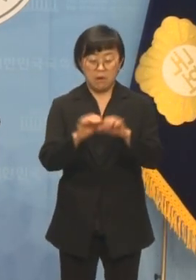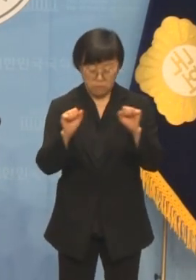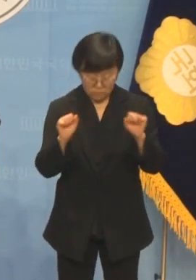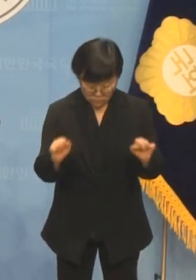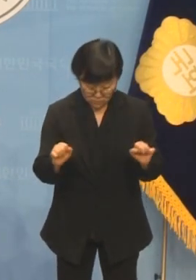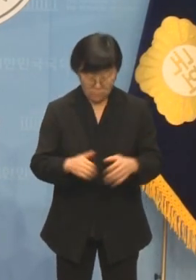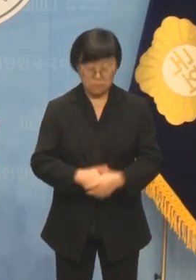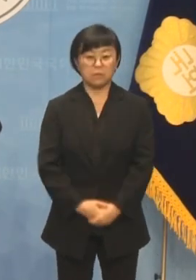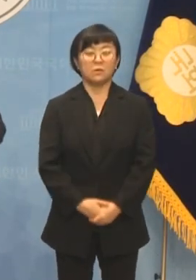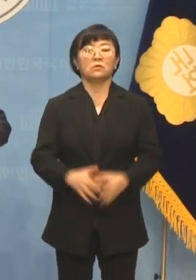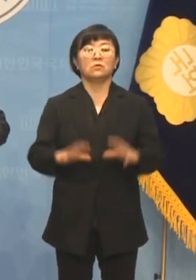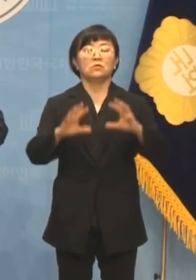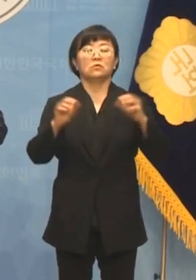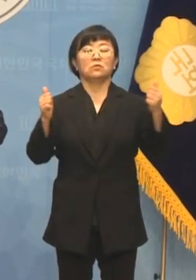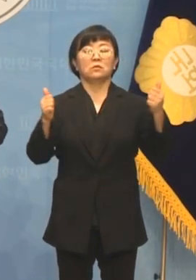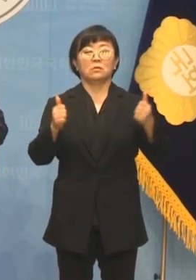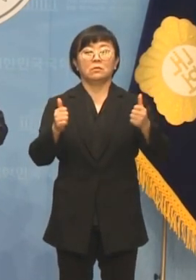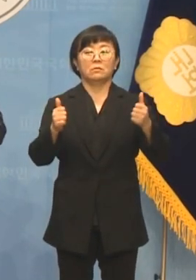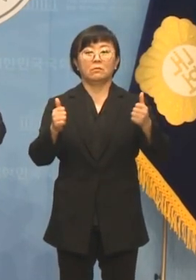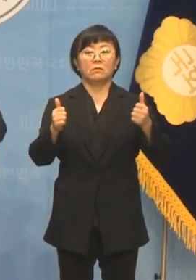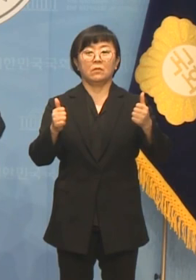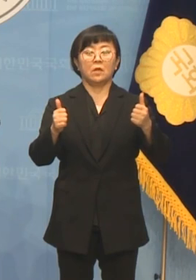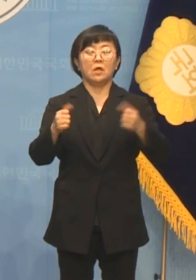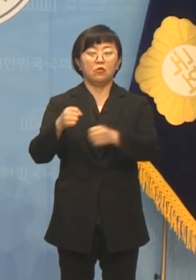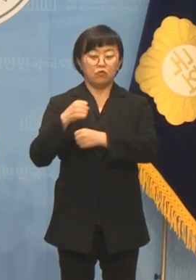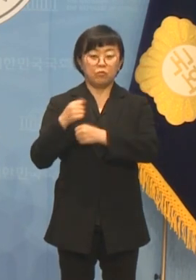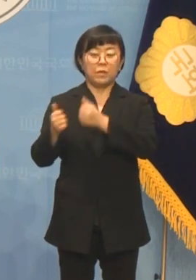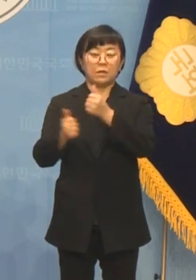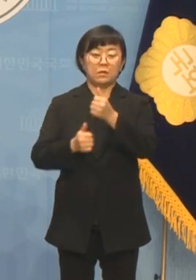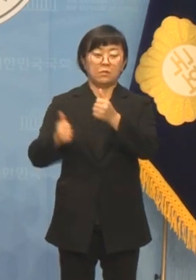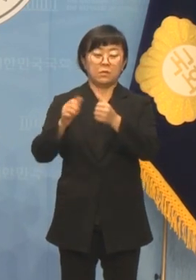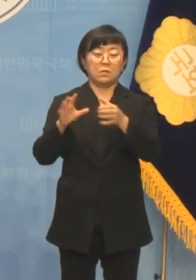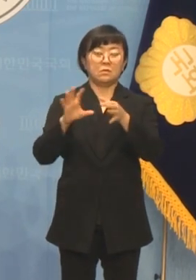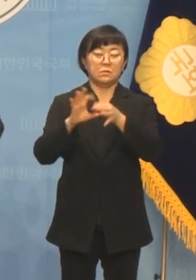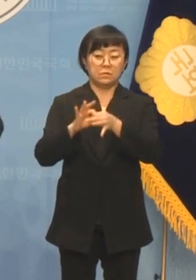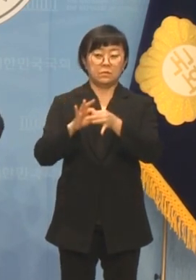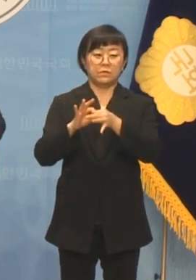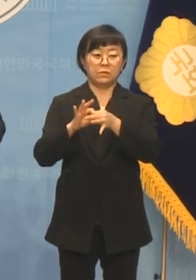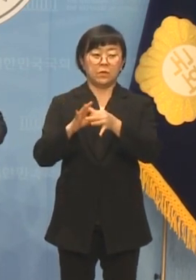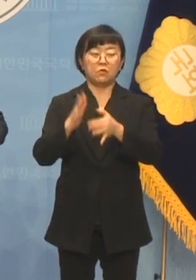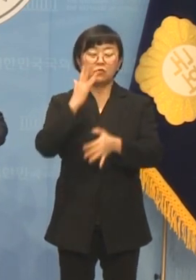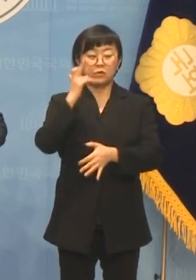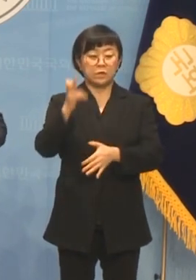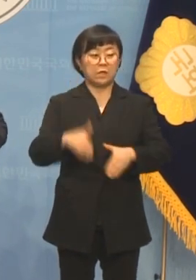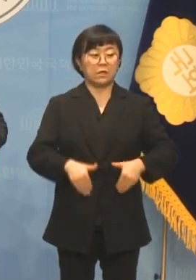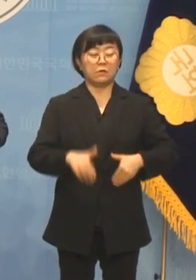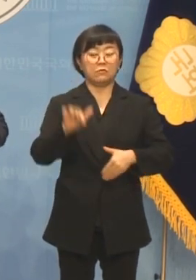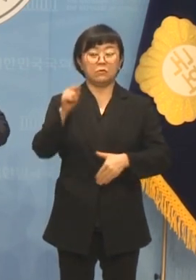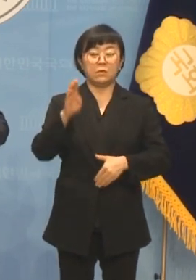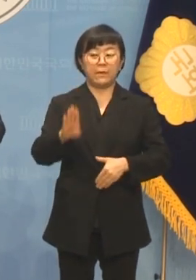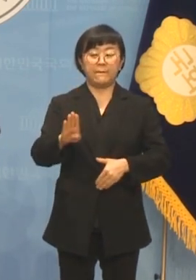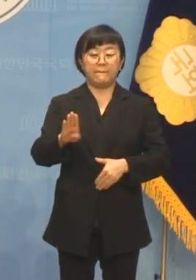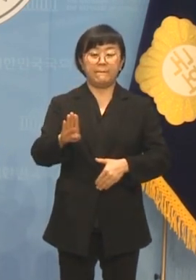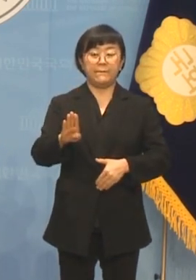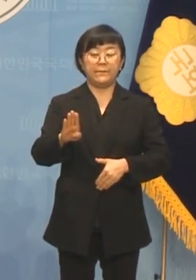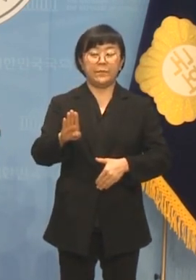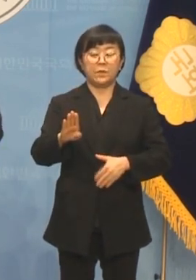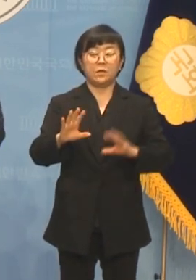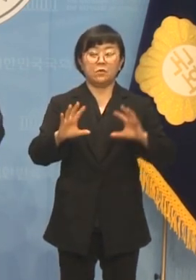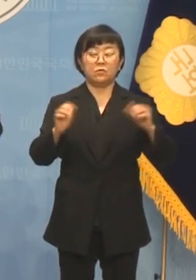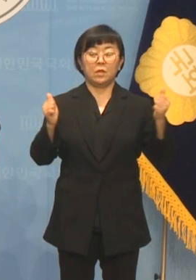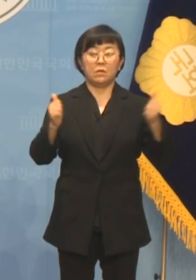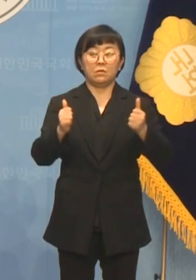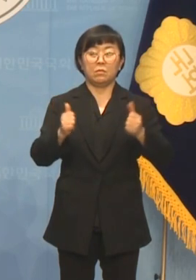안녕하십니까. 저는 국회 국방위원회 소속 울산 남구갑 출신 이채익